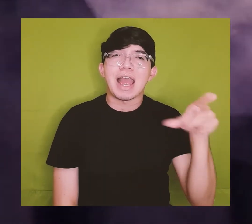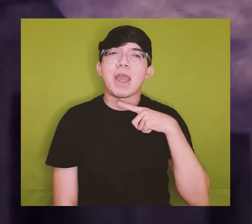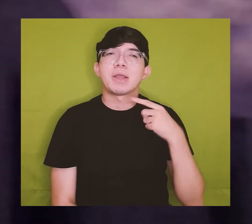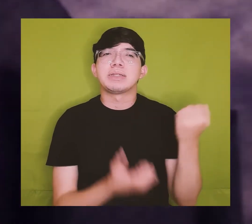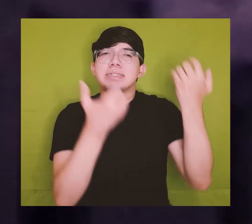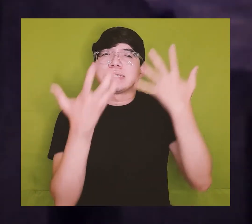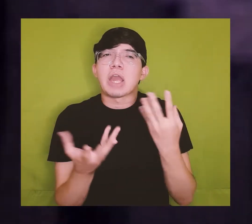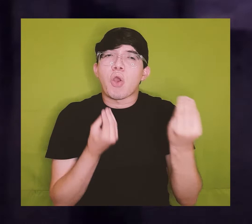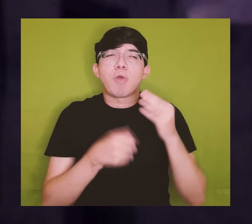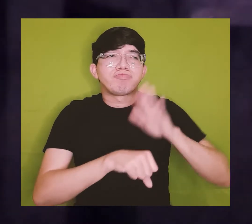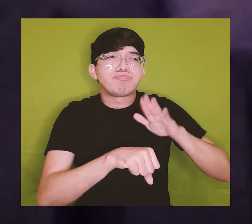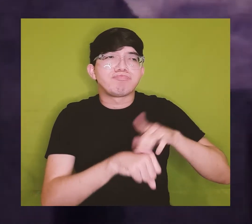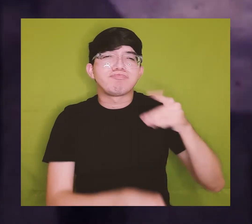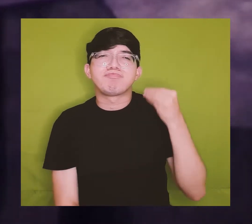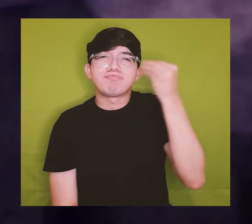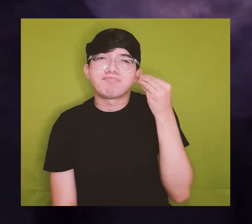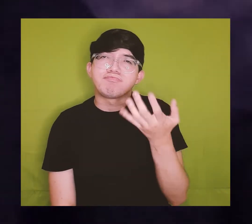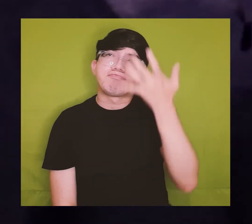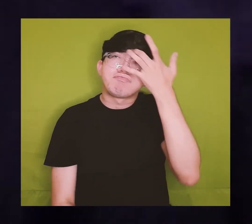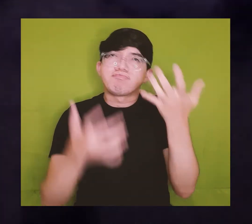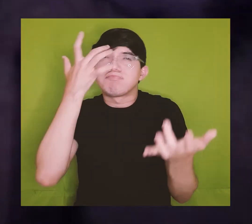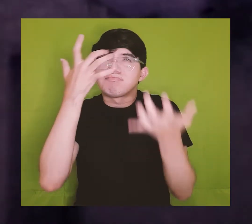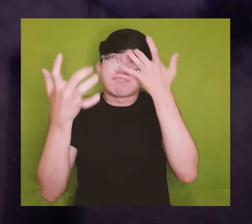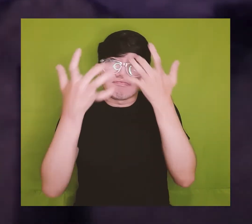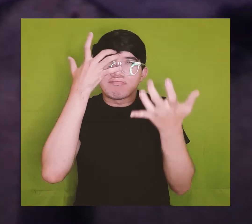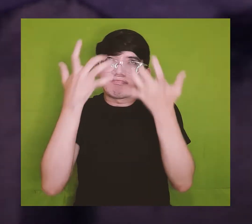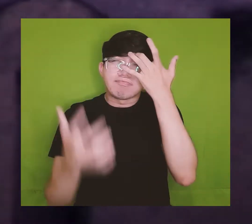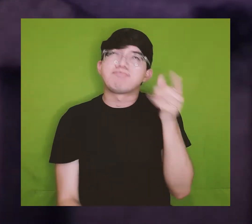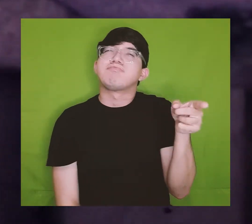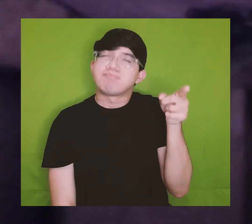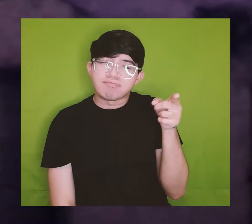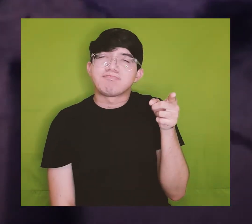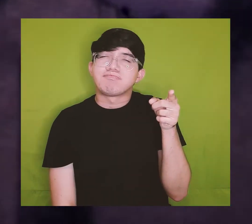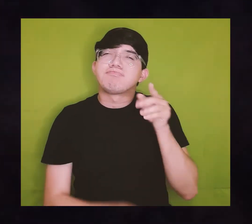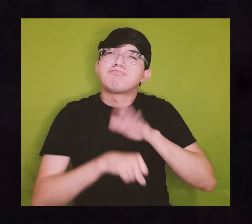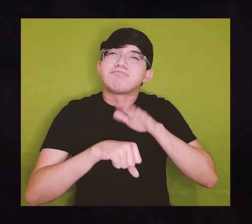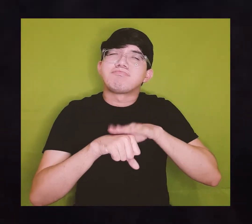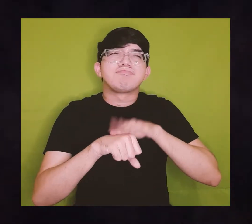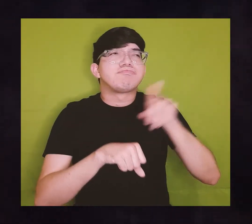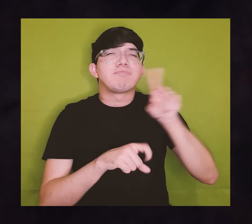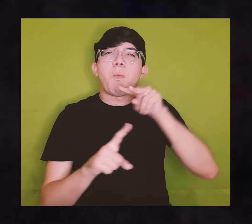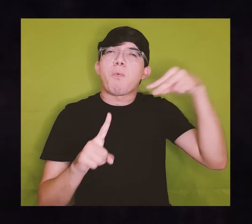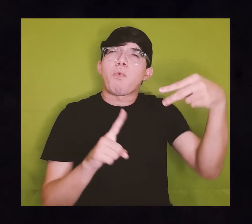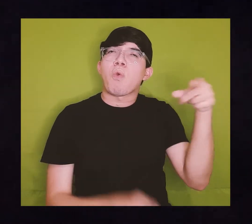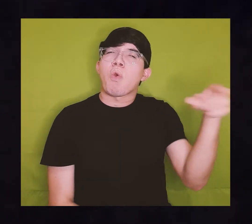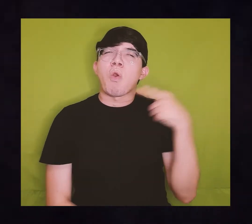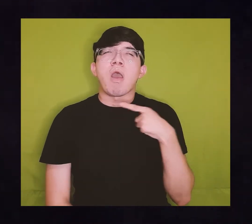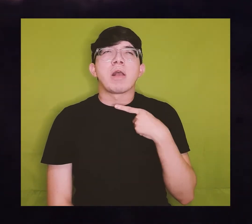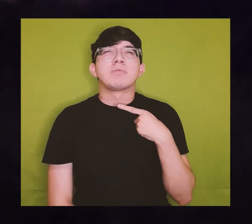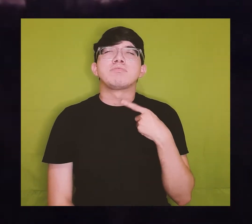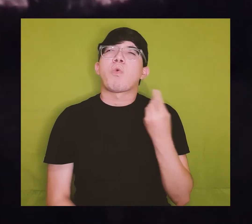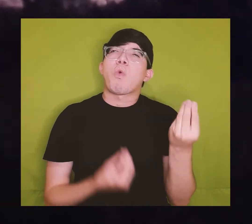a vida dele, de como ele via as imagens que ele via da janela, assim, porque é, é esse momento, sabe,